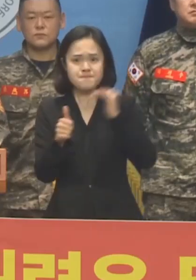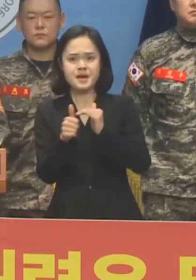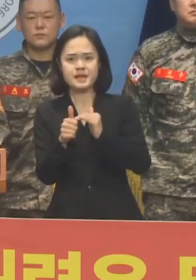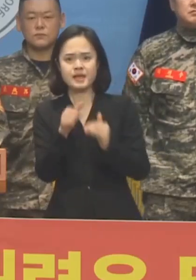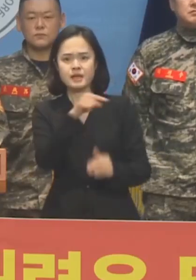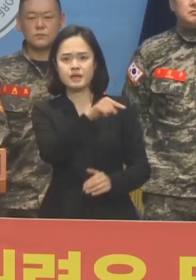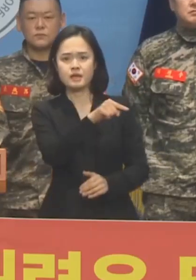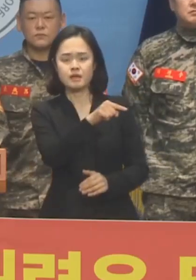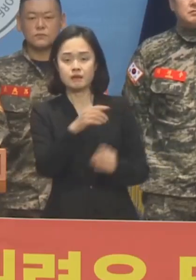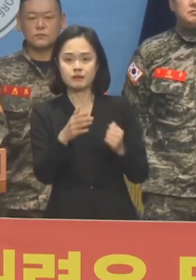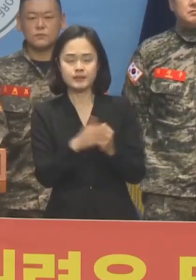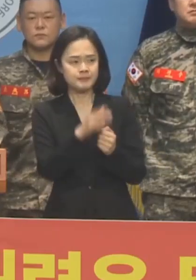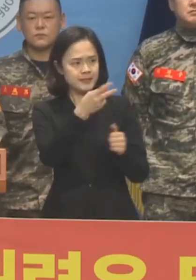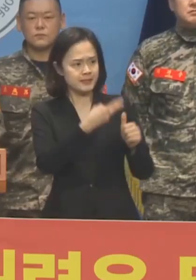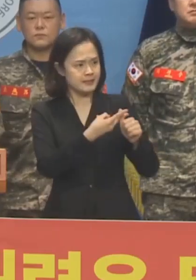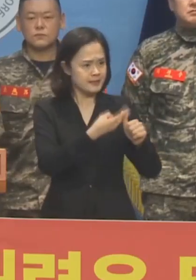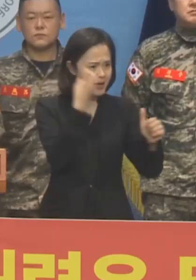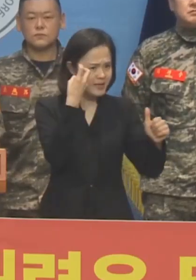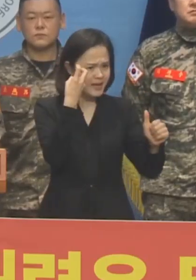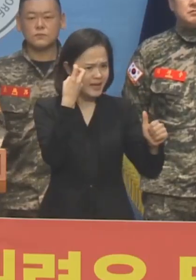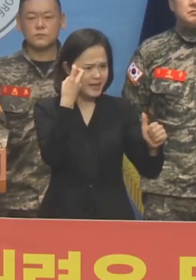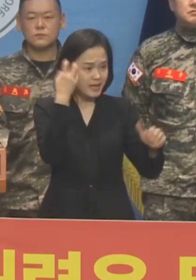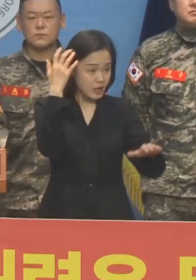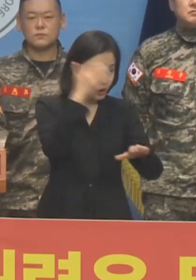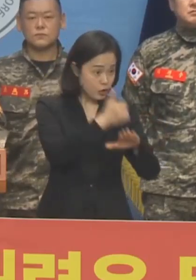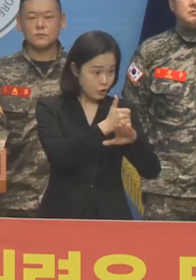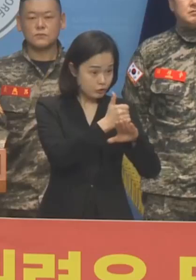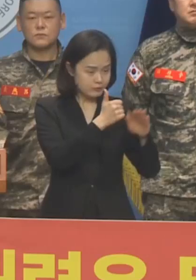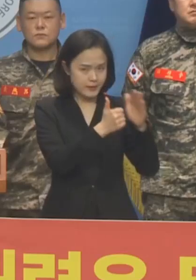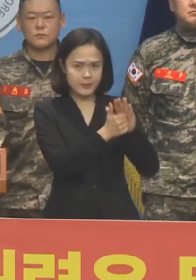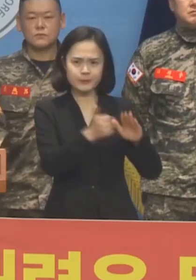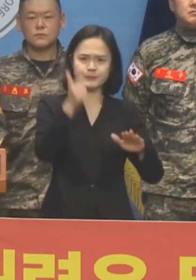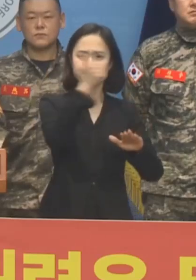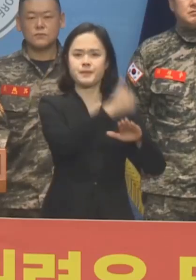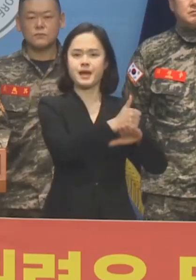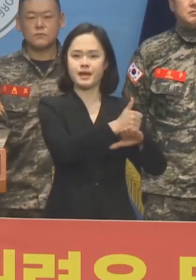그리고 윤석열은 탄핵됐습니다.